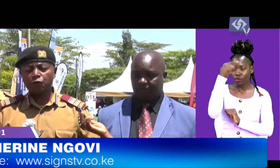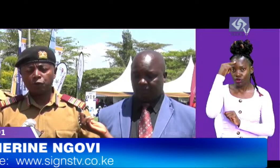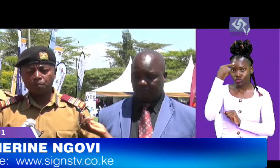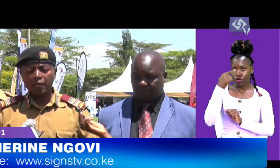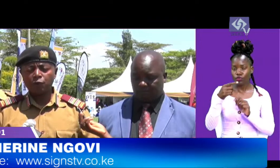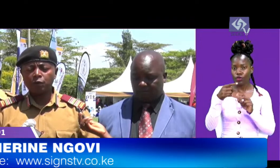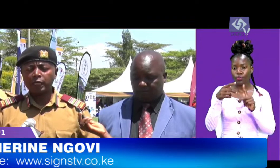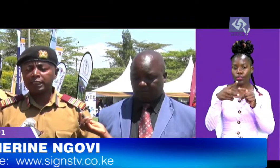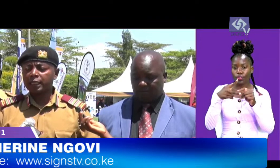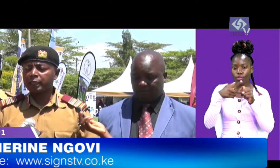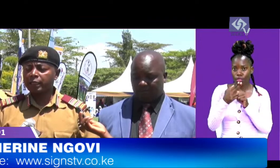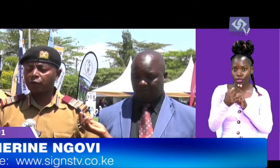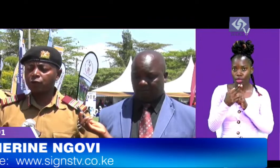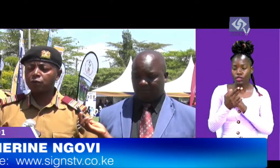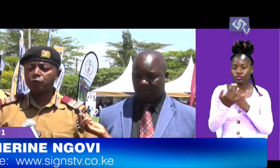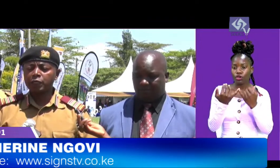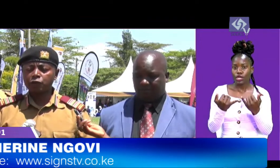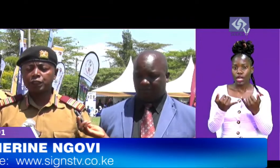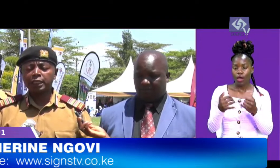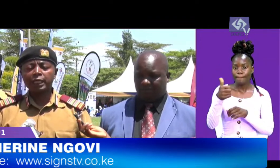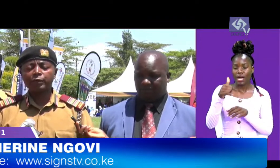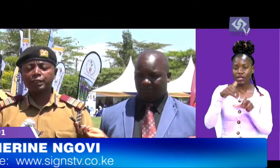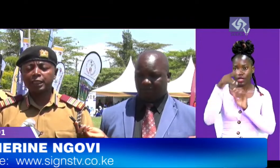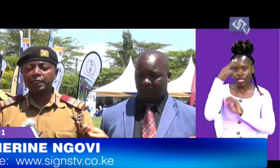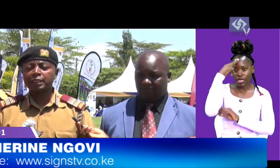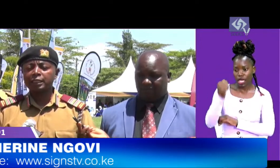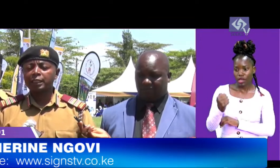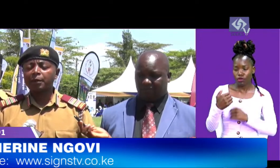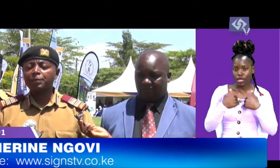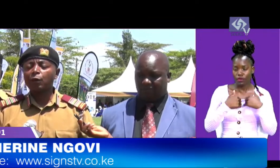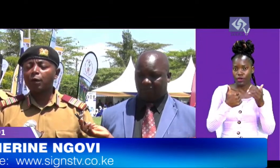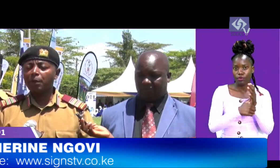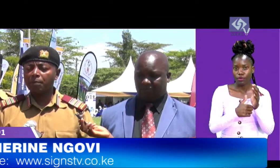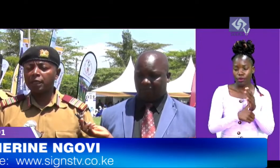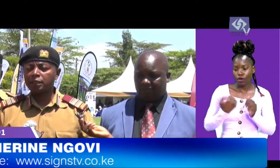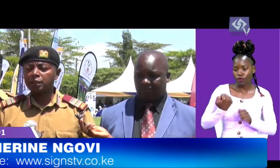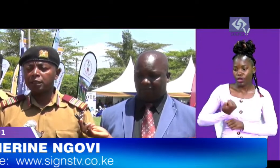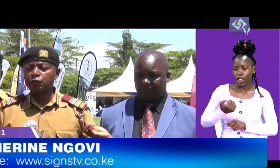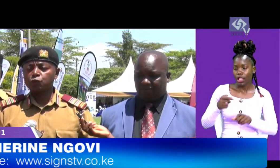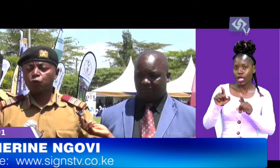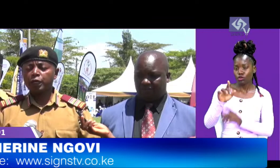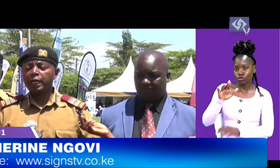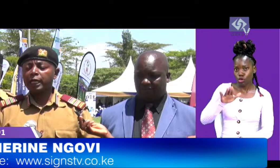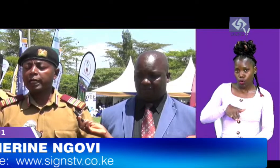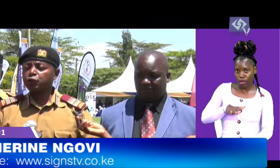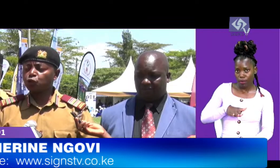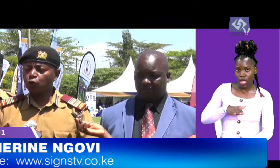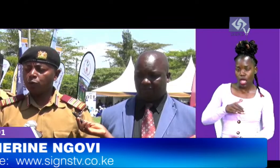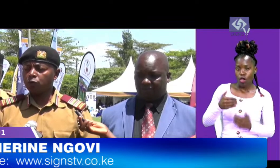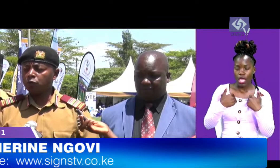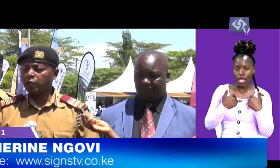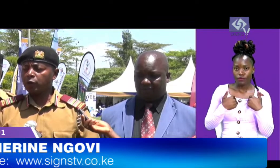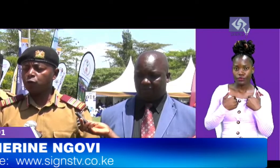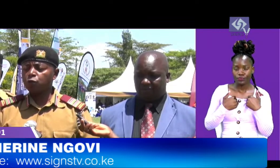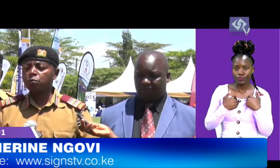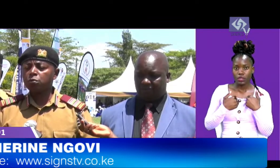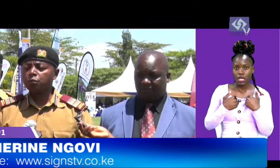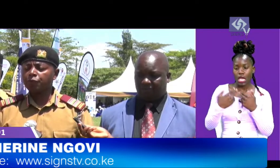hivyo bado katika Narok kuna hiyo shida ya wasichana na pia wamama. Tuko na jukumu la